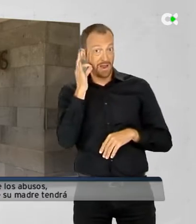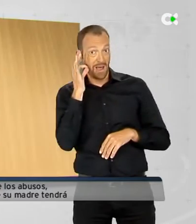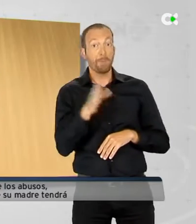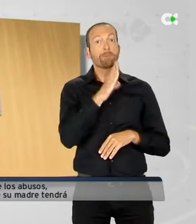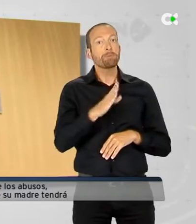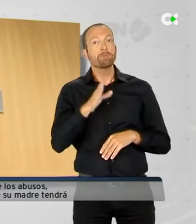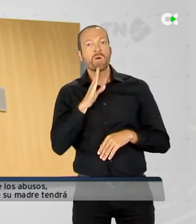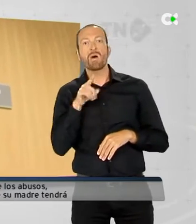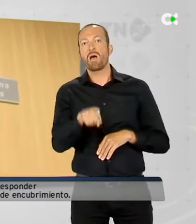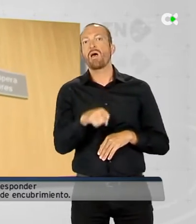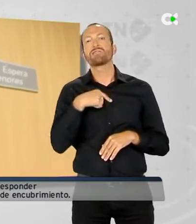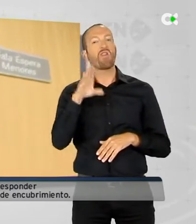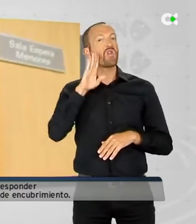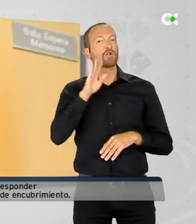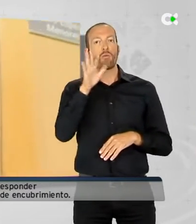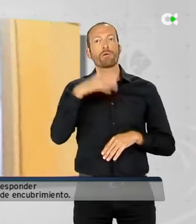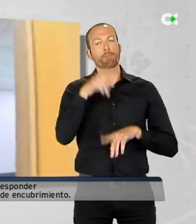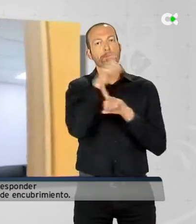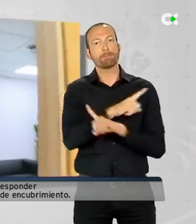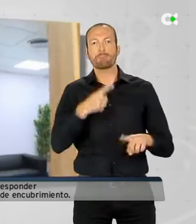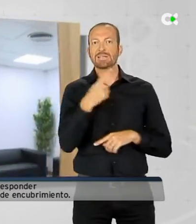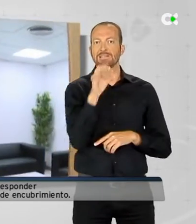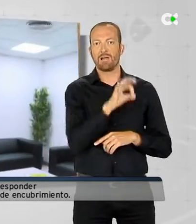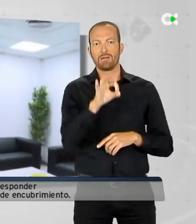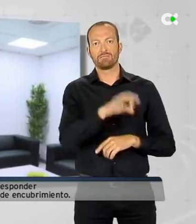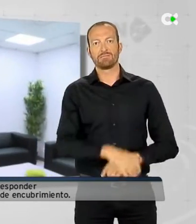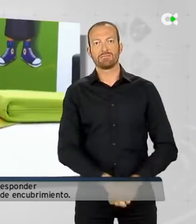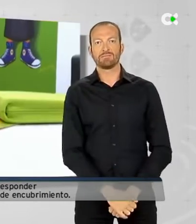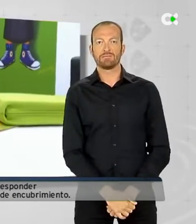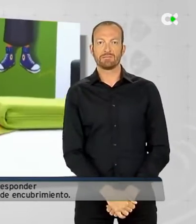su madre tendrá que responder por un delito de encubrimiento.